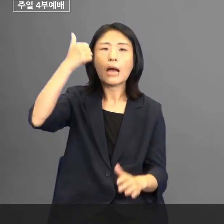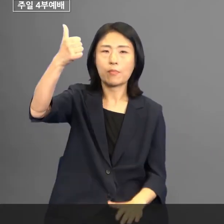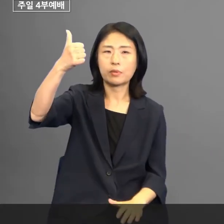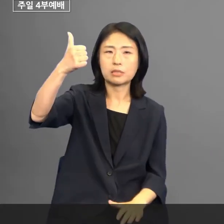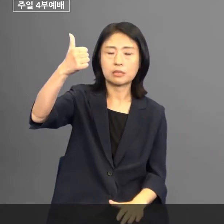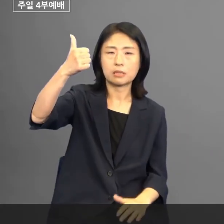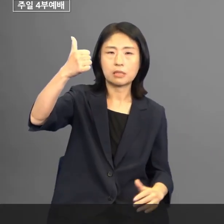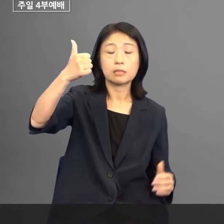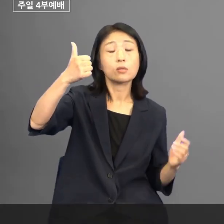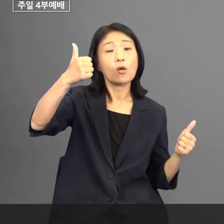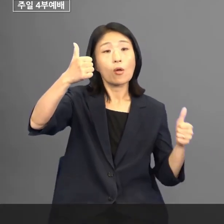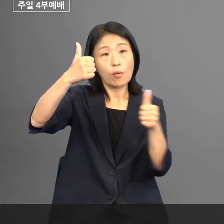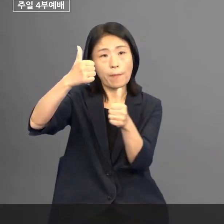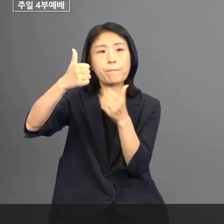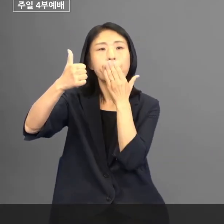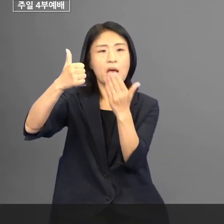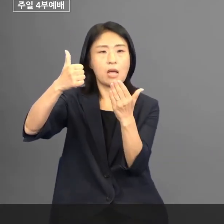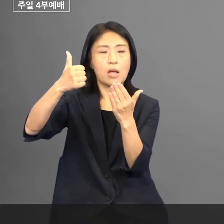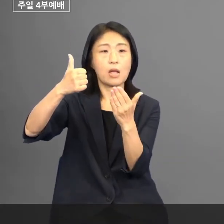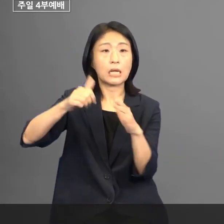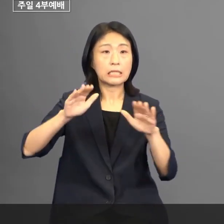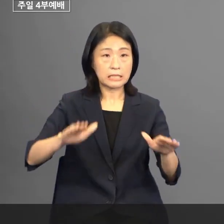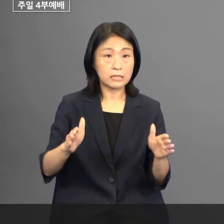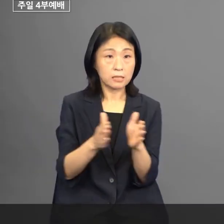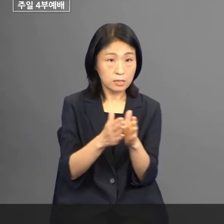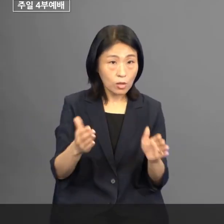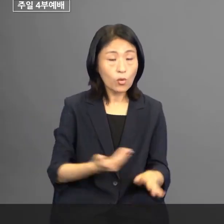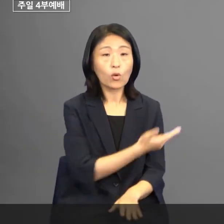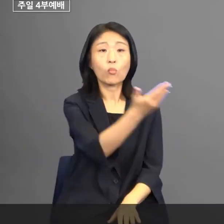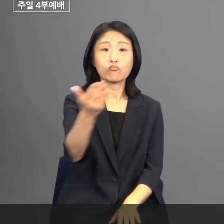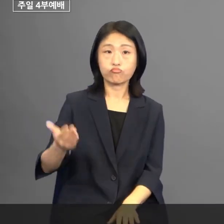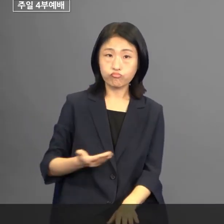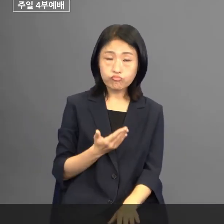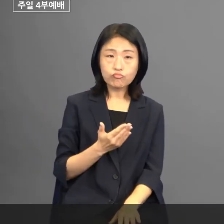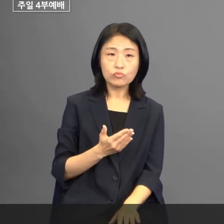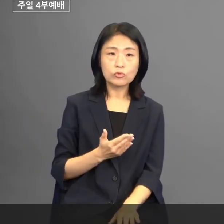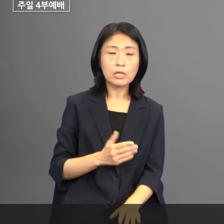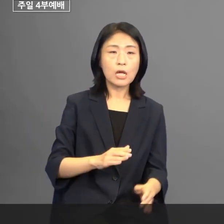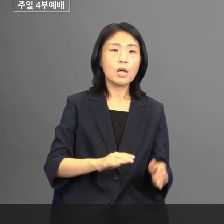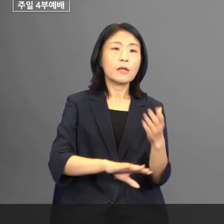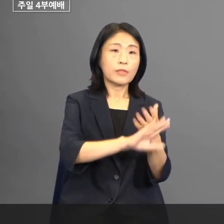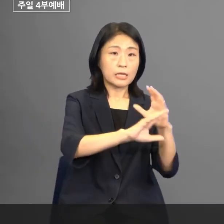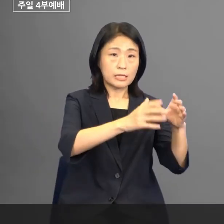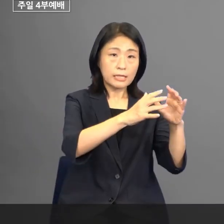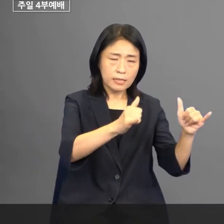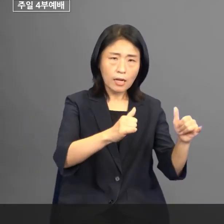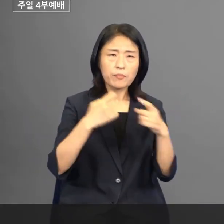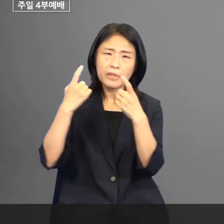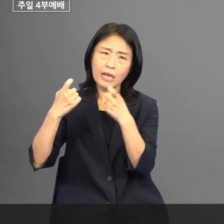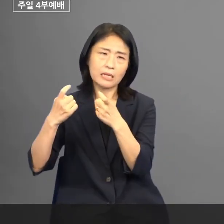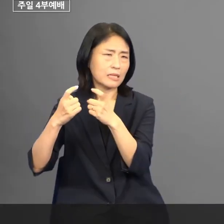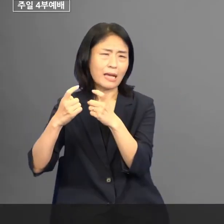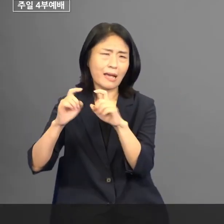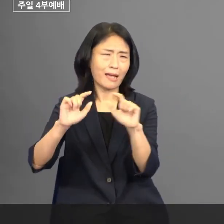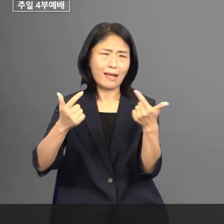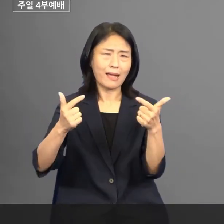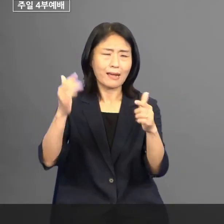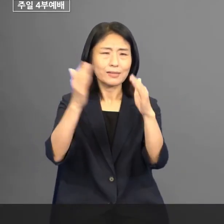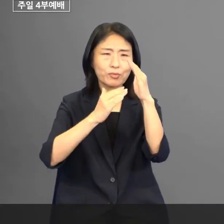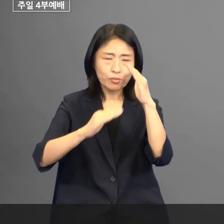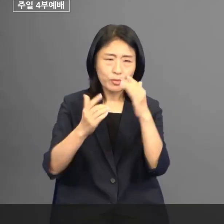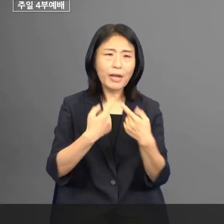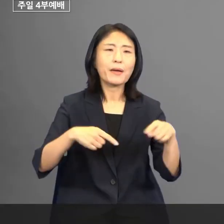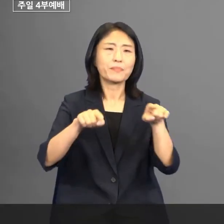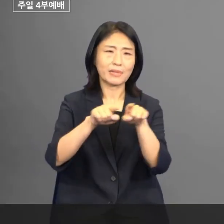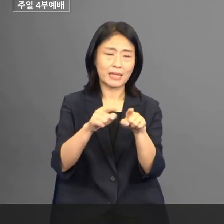나아가게 되었습니다. 그러므로 이제부터 여러분은 외국 사람이나 나그네가 아니요 성도들과